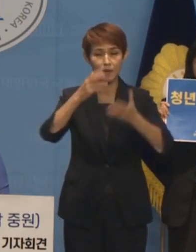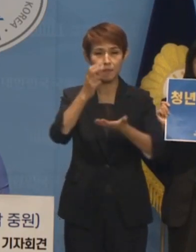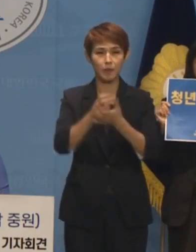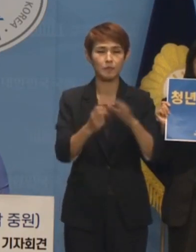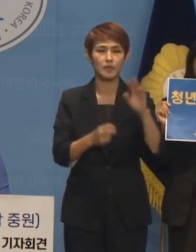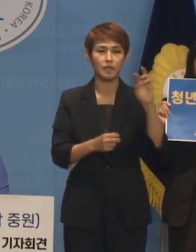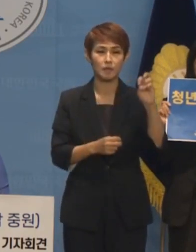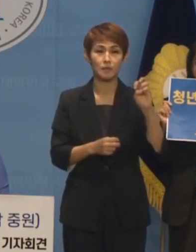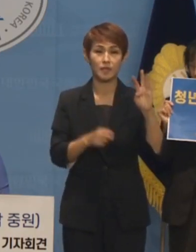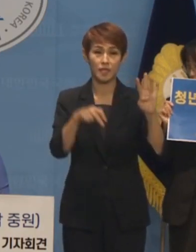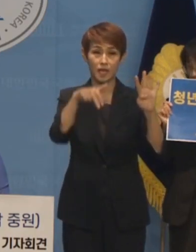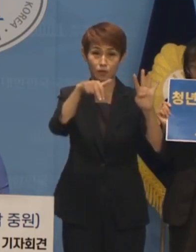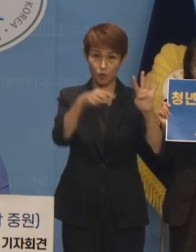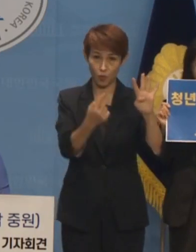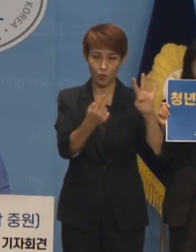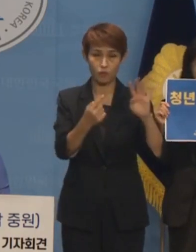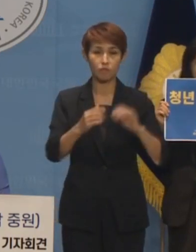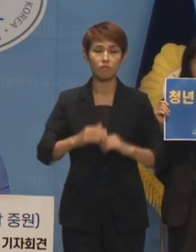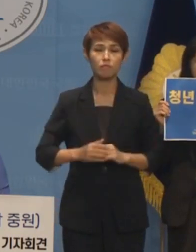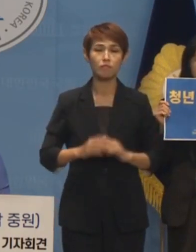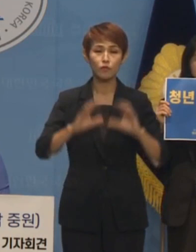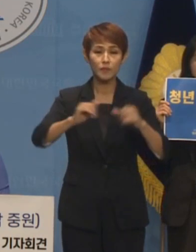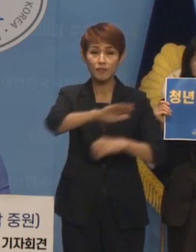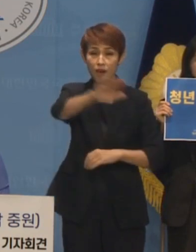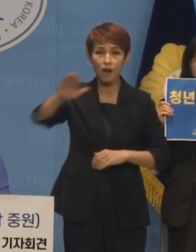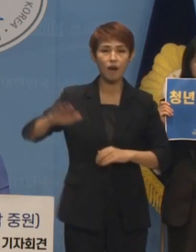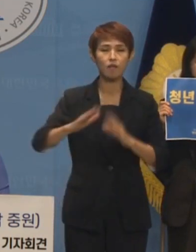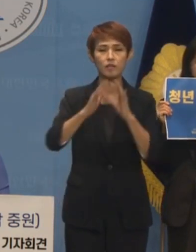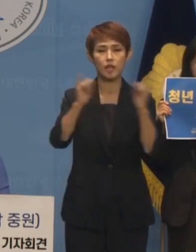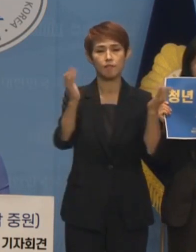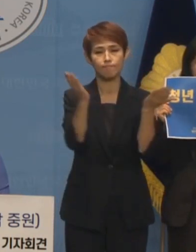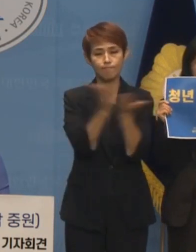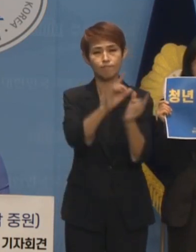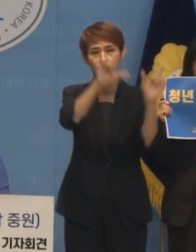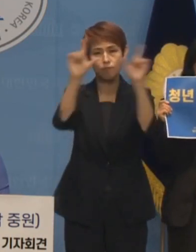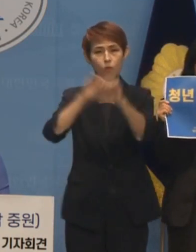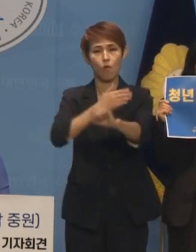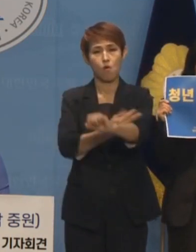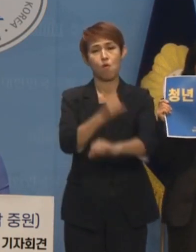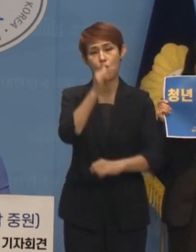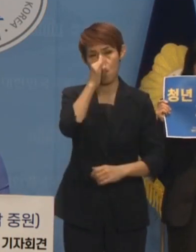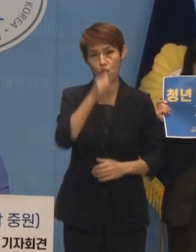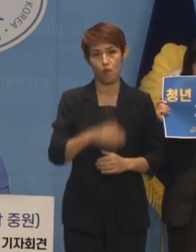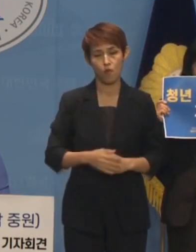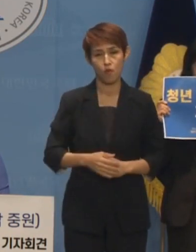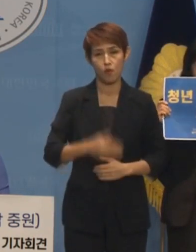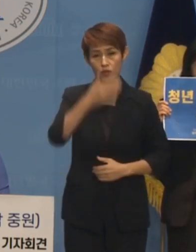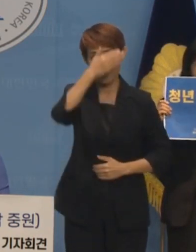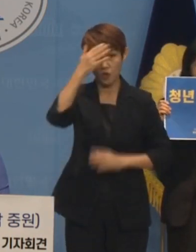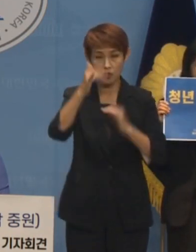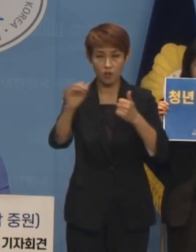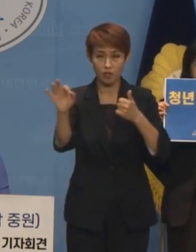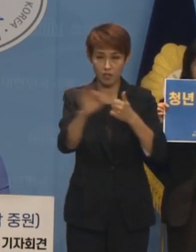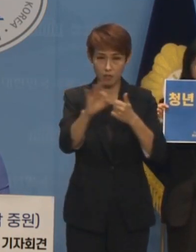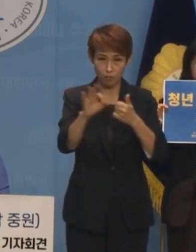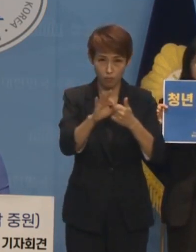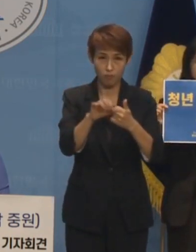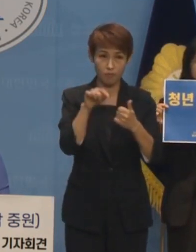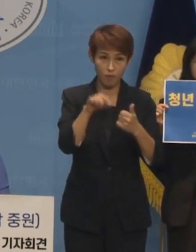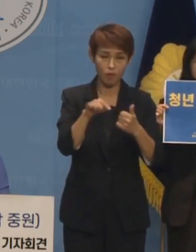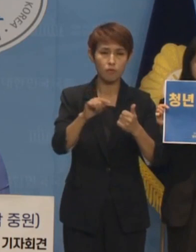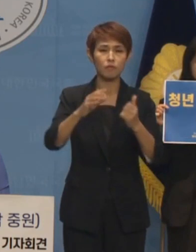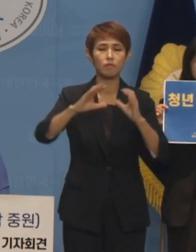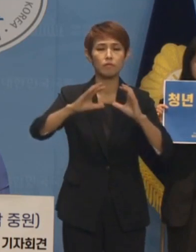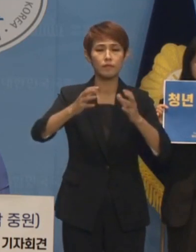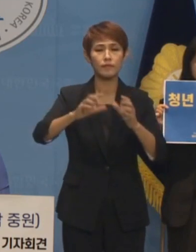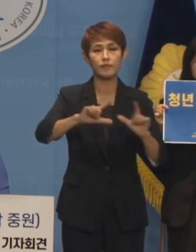따르면 모든 국민은 인간다운 생활을 할 권리를 가집니다. 청년기본소득은 이러한 인간다운 생활의